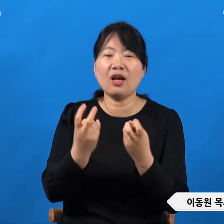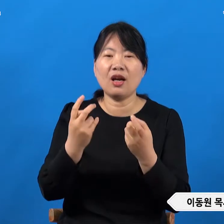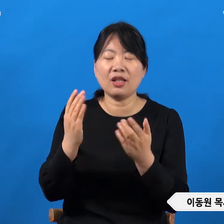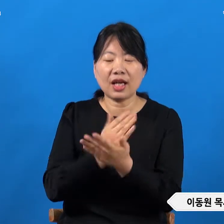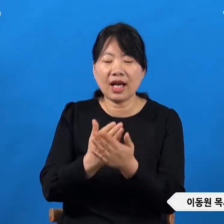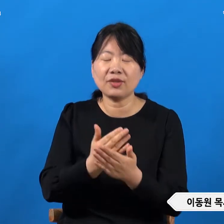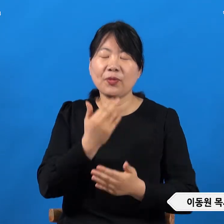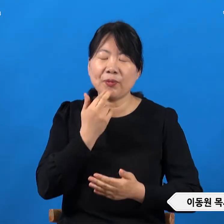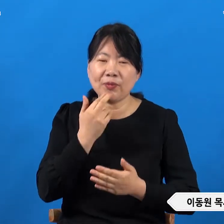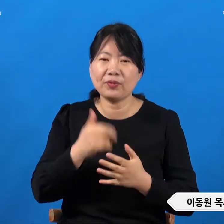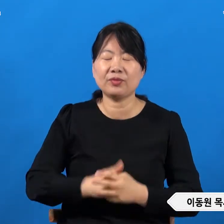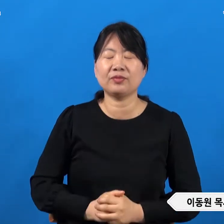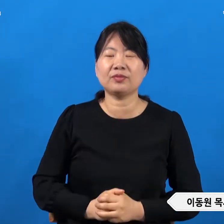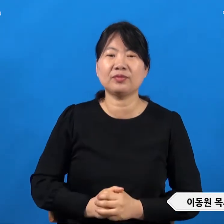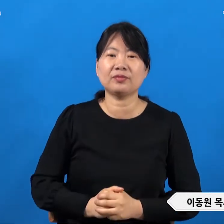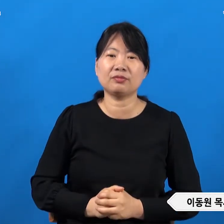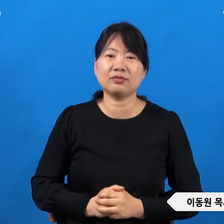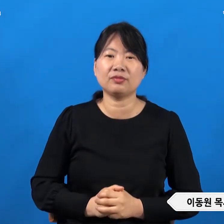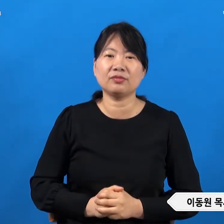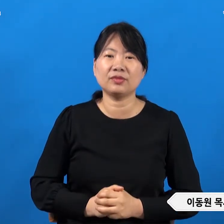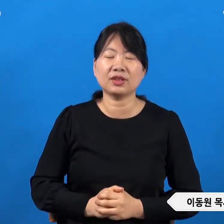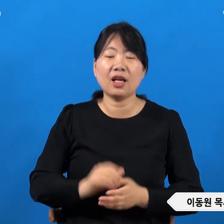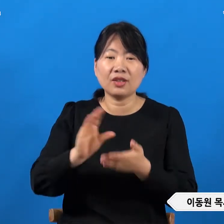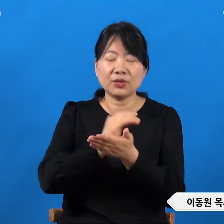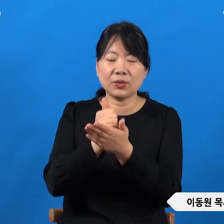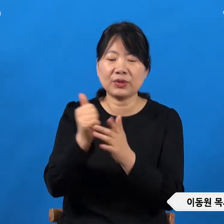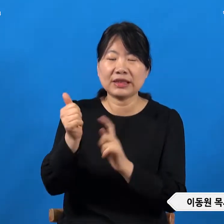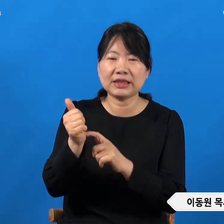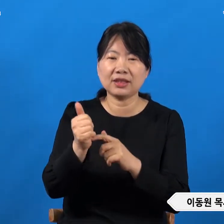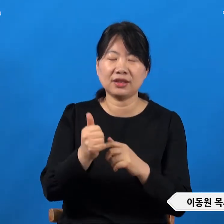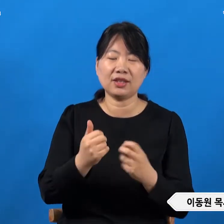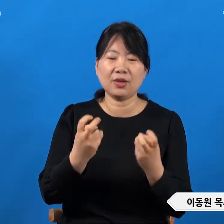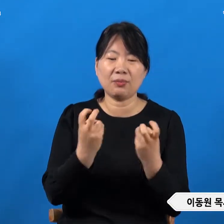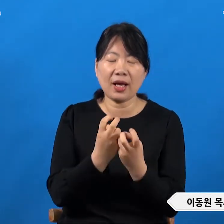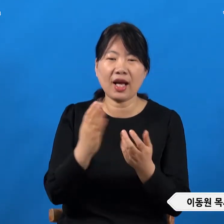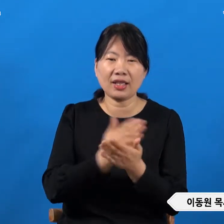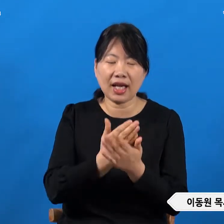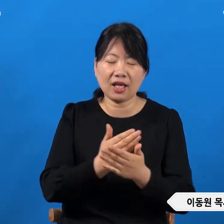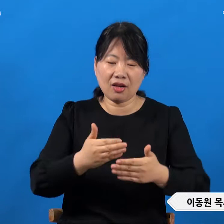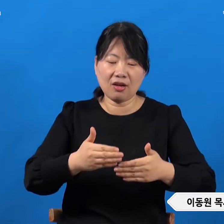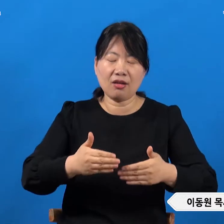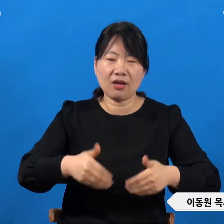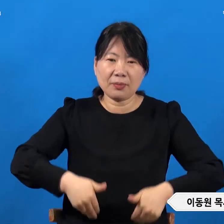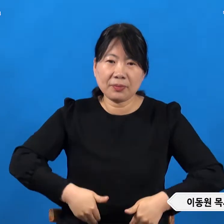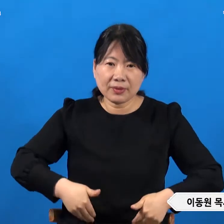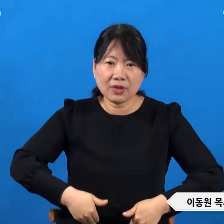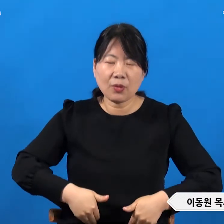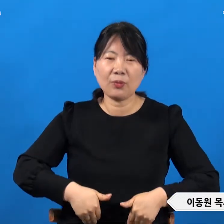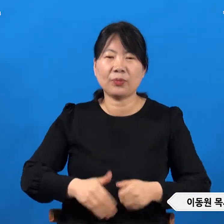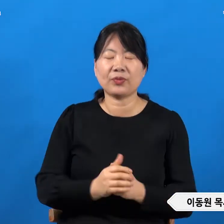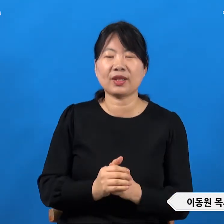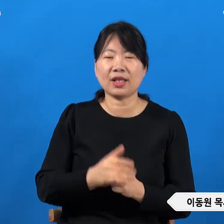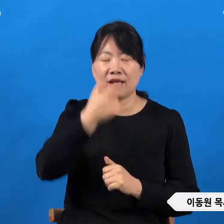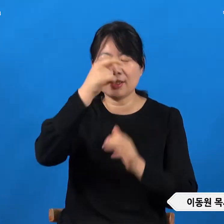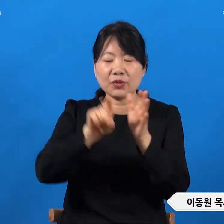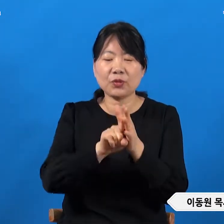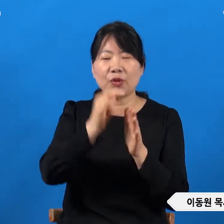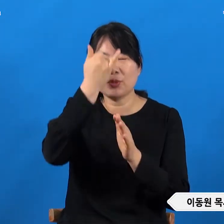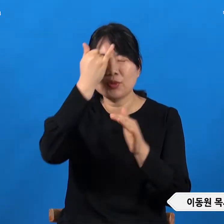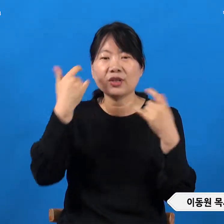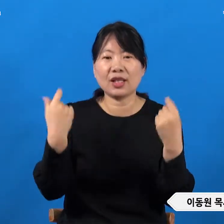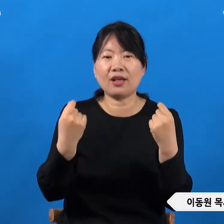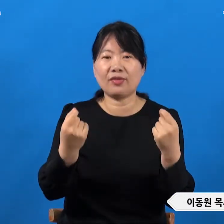방법을 가리지 않습니다. 네. 그리스도인들은 수단과 방법을 가려야 돼요. 그게 기독교